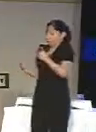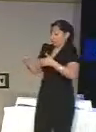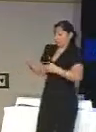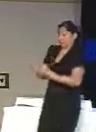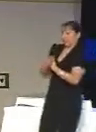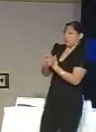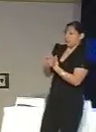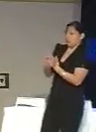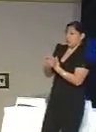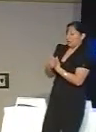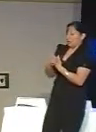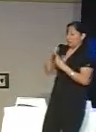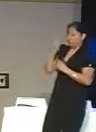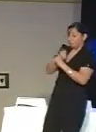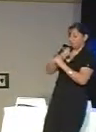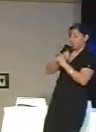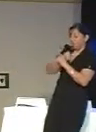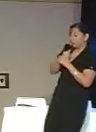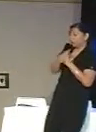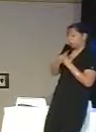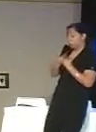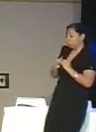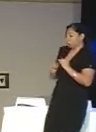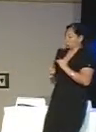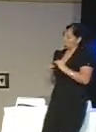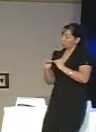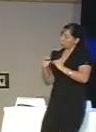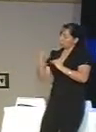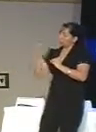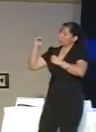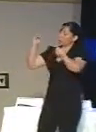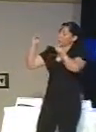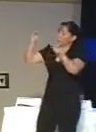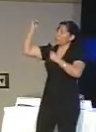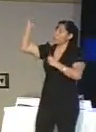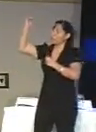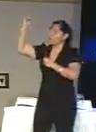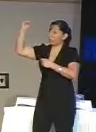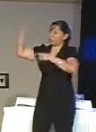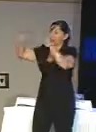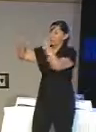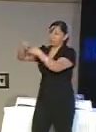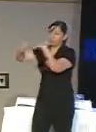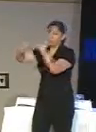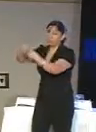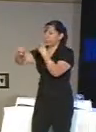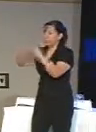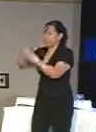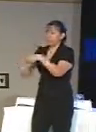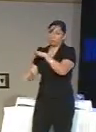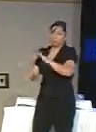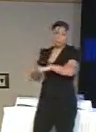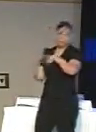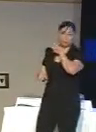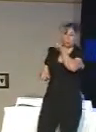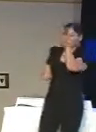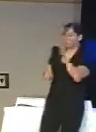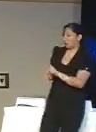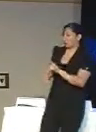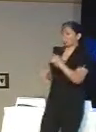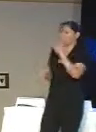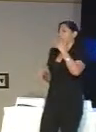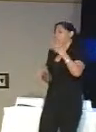independiente y significativa con mayor riesgo de enfermedades crónico-degenerativas para ese individuo, el prematuro, en la vida adulta,